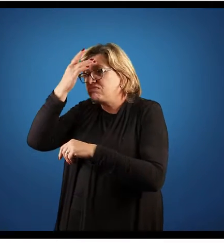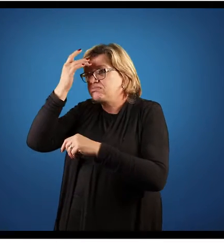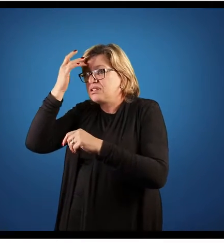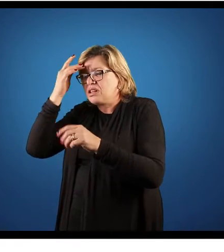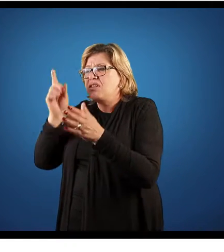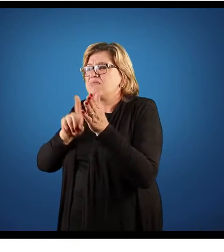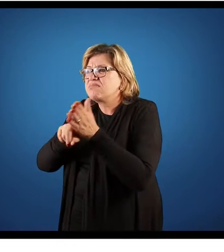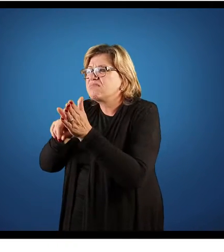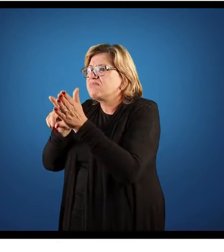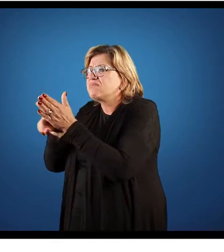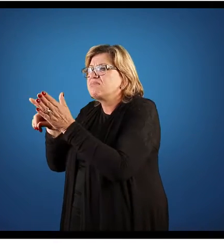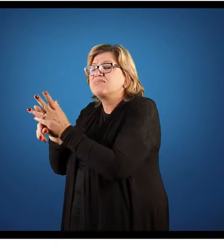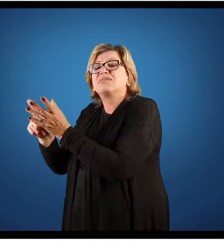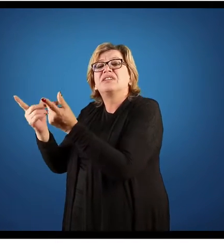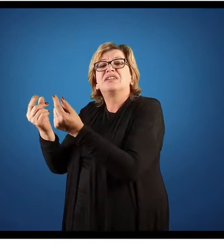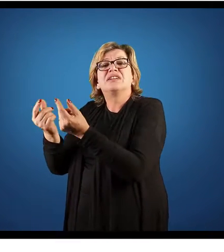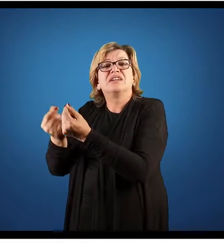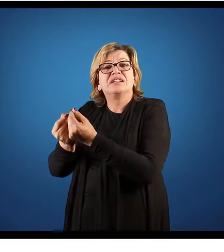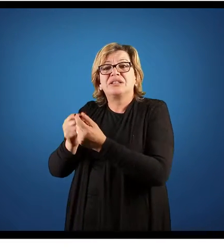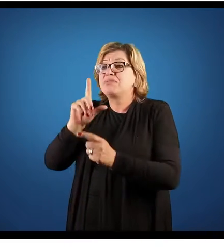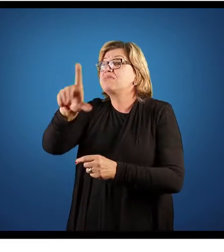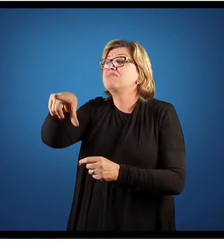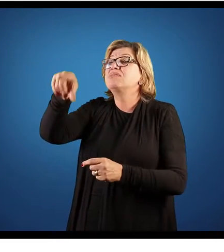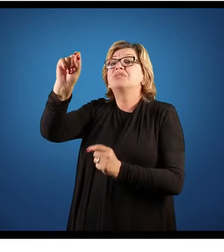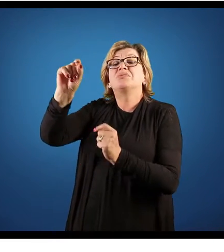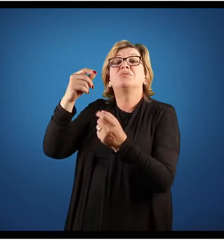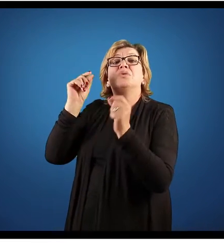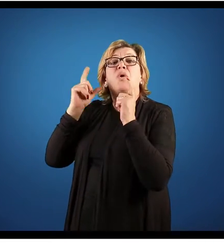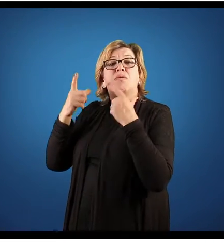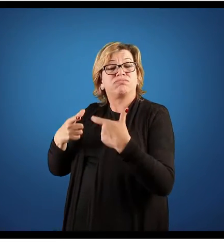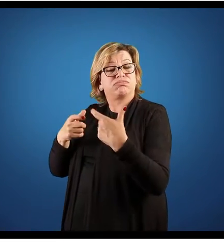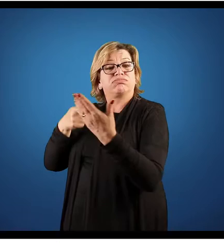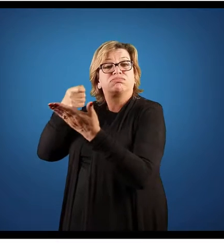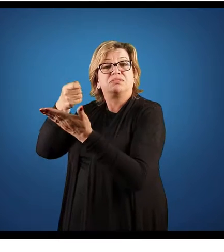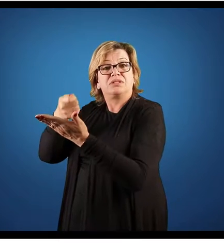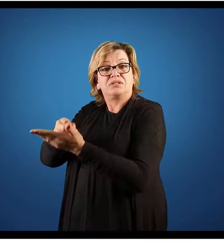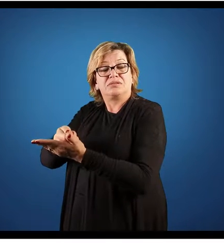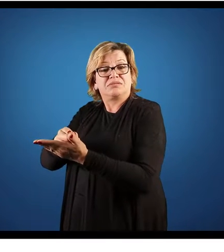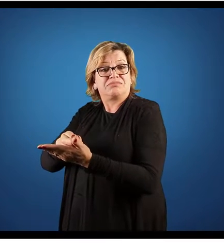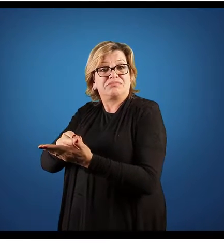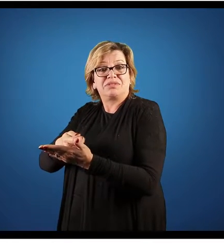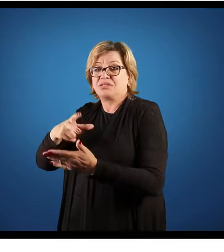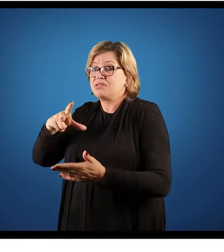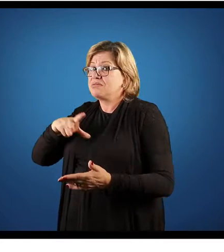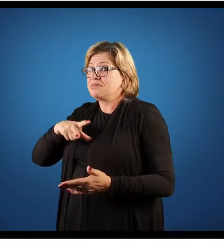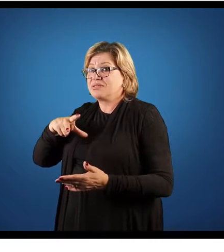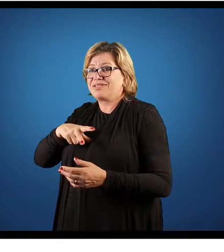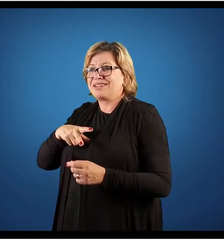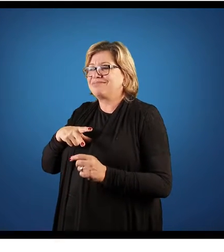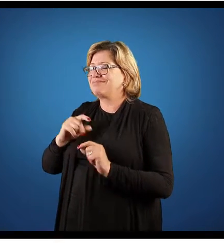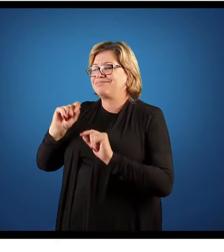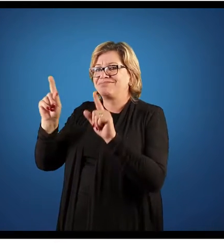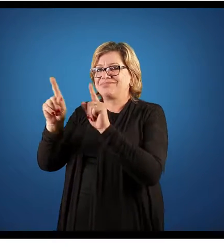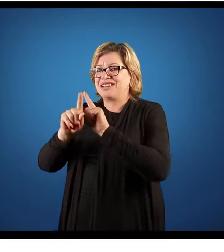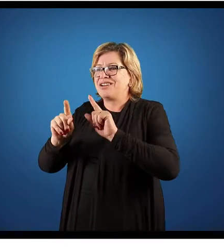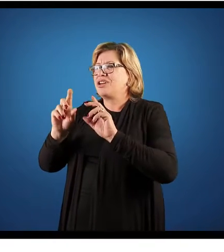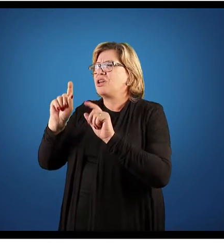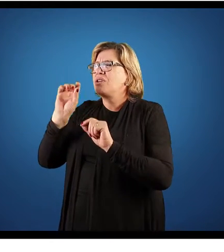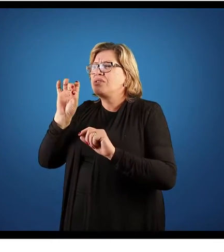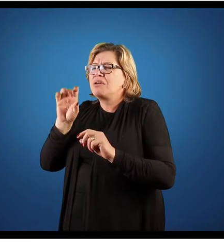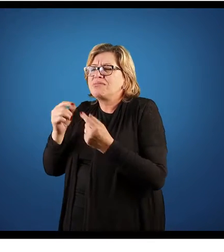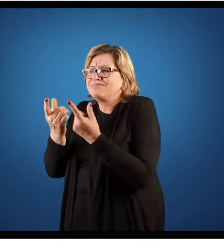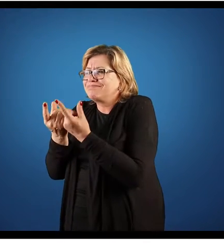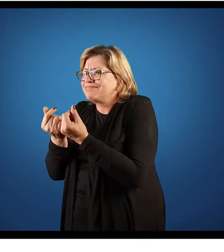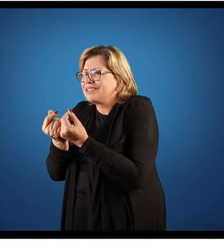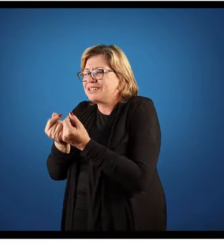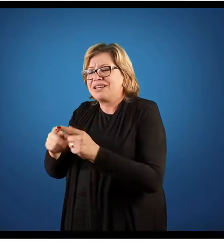uma pesquisa de preço entre eles e voltar muitas vezes no setor privado ou não apto só por por preço e opto